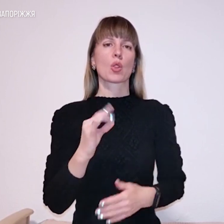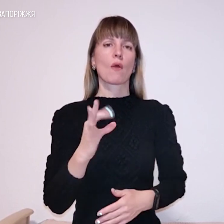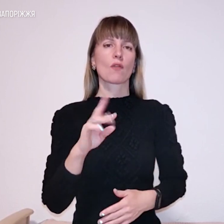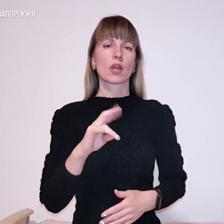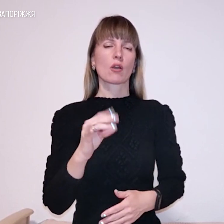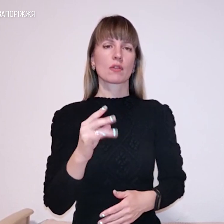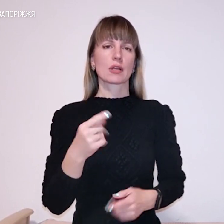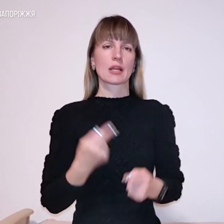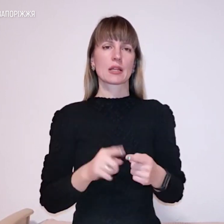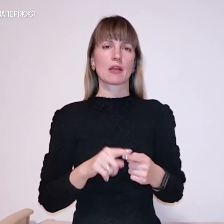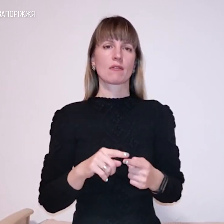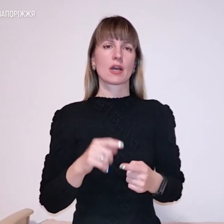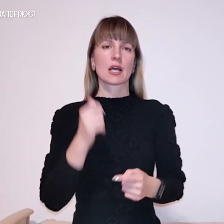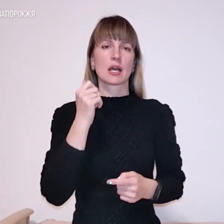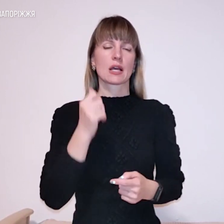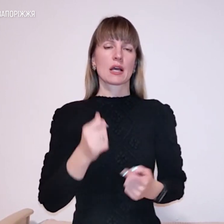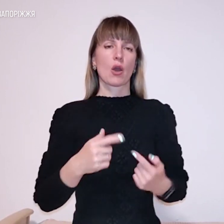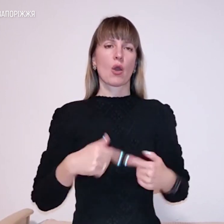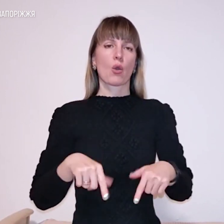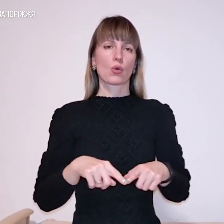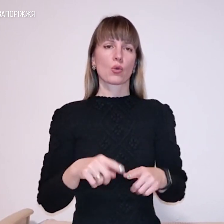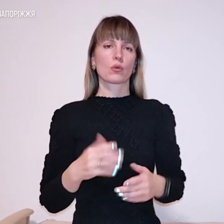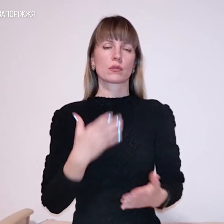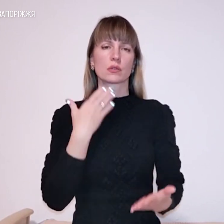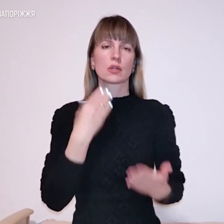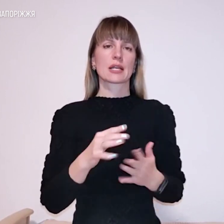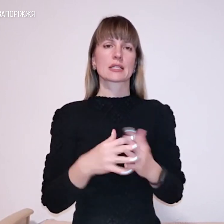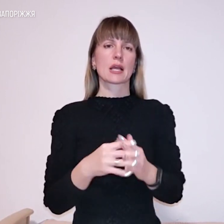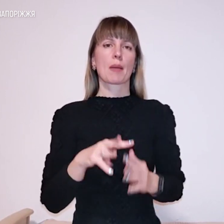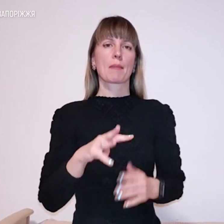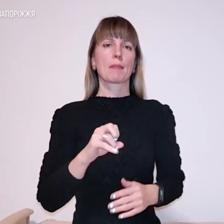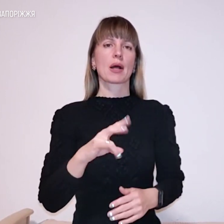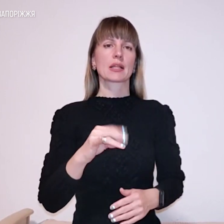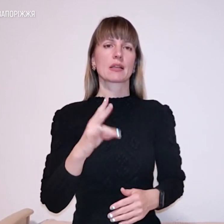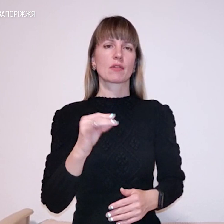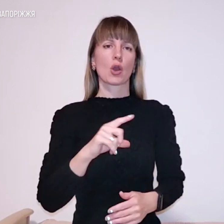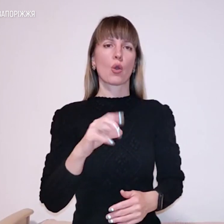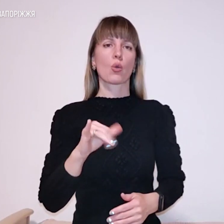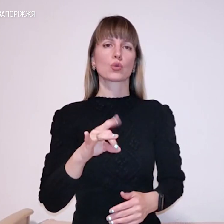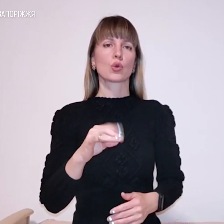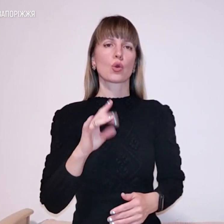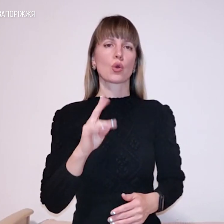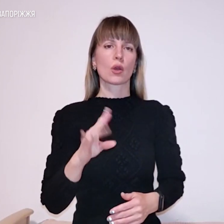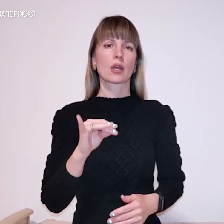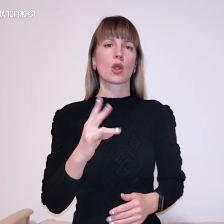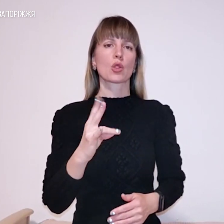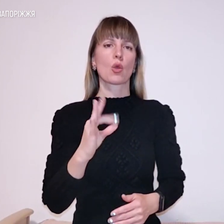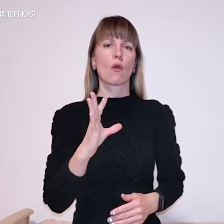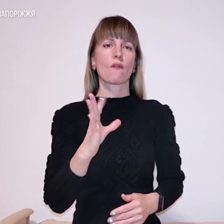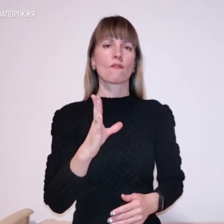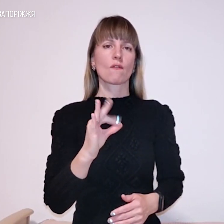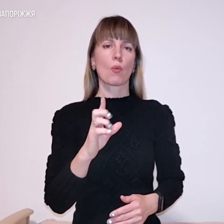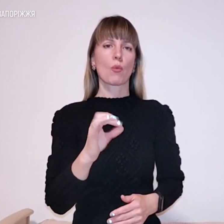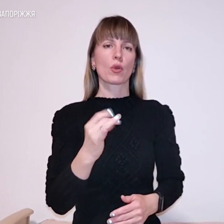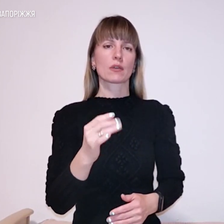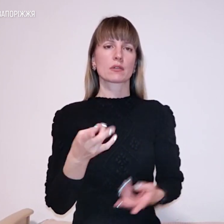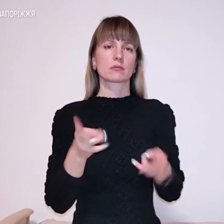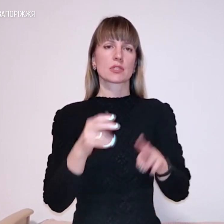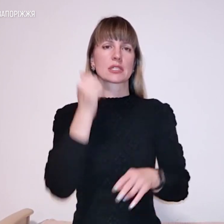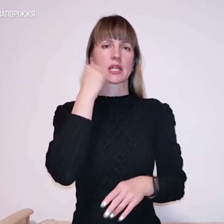старостинського округу належать села Магдалинівка, Запасне, Хуторок та Новобойківське. Там також залишились переважно літні люди, розповідає